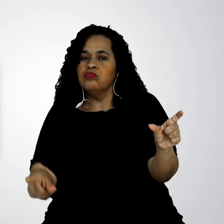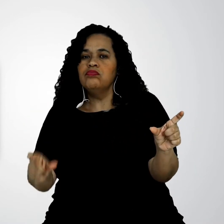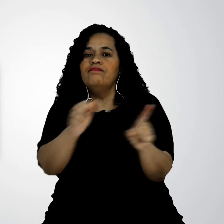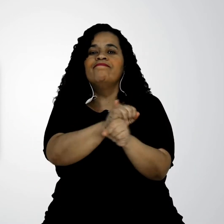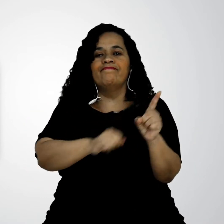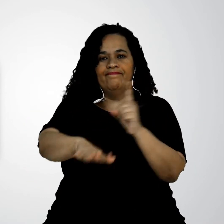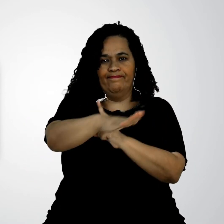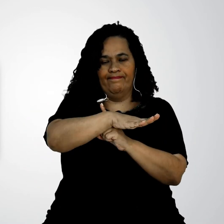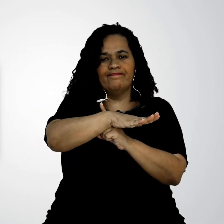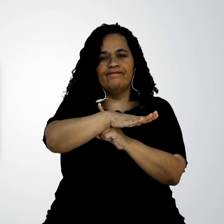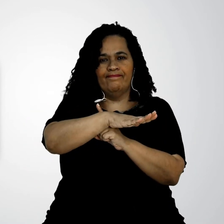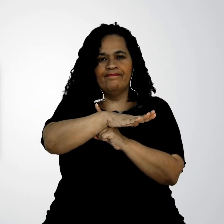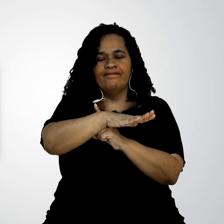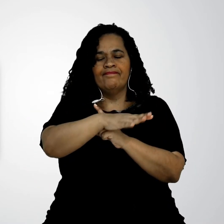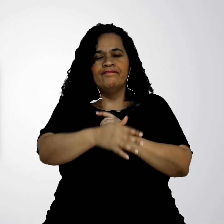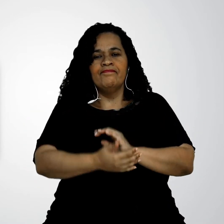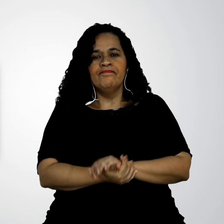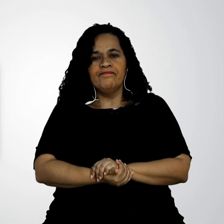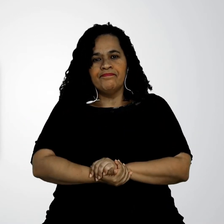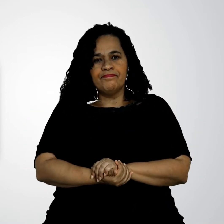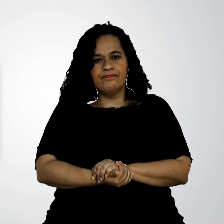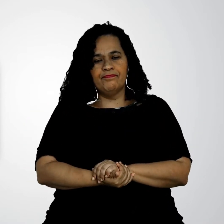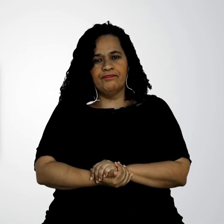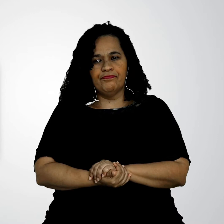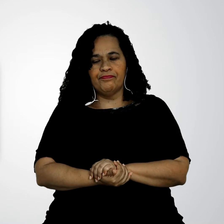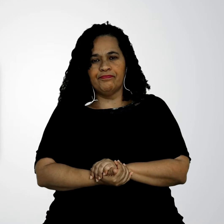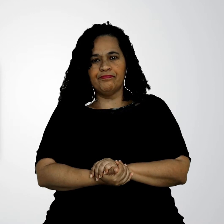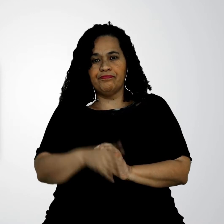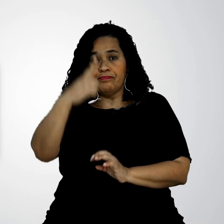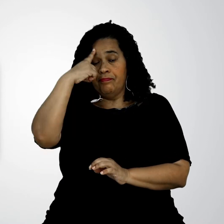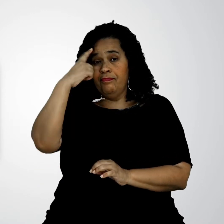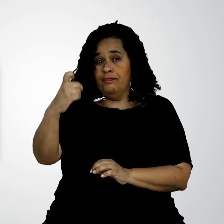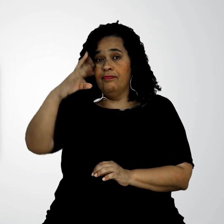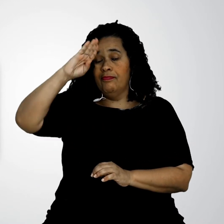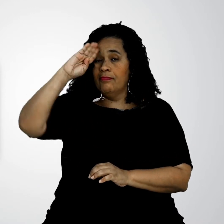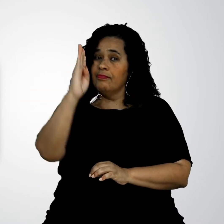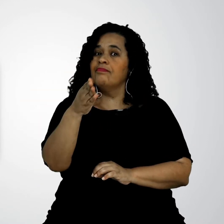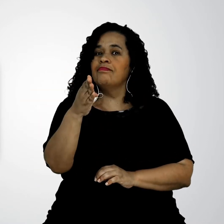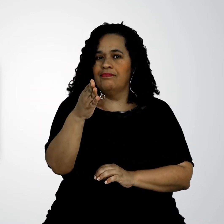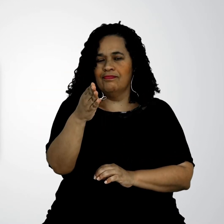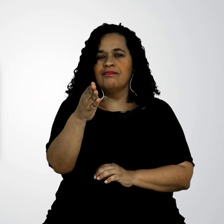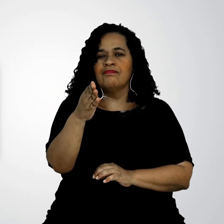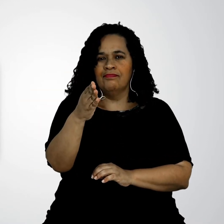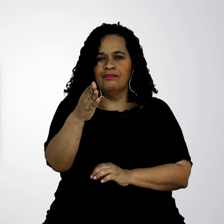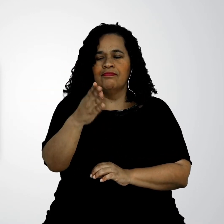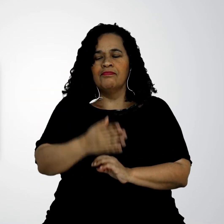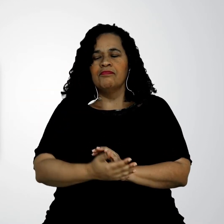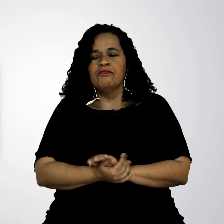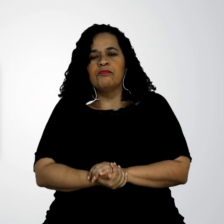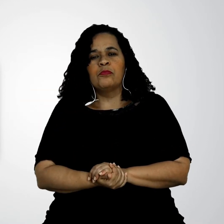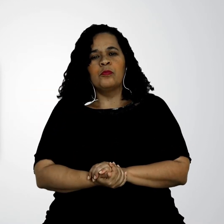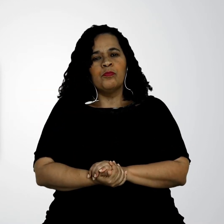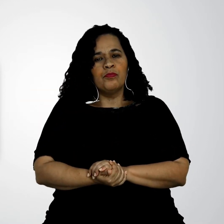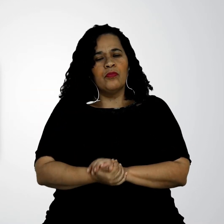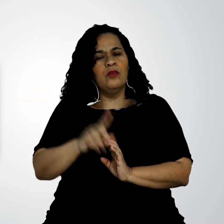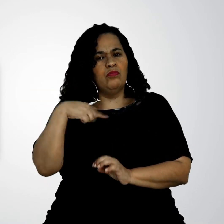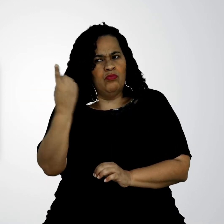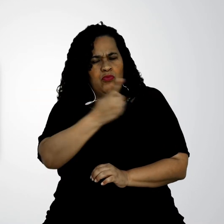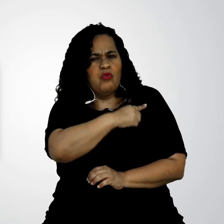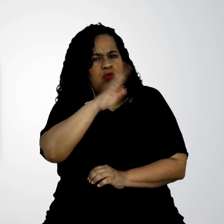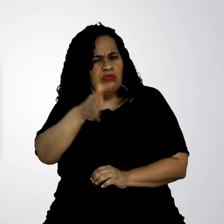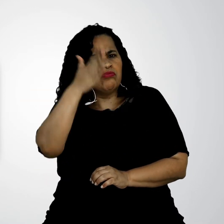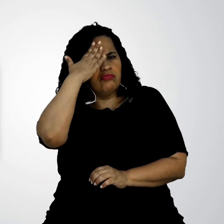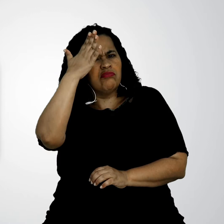da definição biológica com que ele vem ao mundo. Essa seria a ideia principal aqui dessa luta que tem. E a gente sabe que esse é